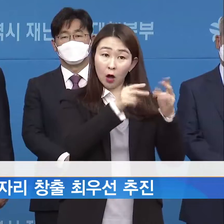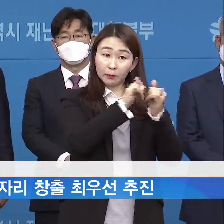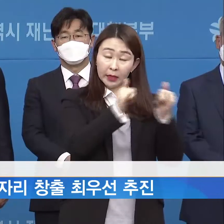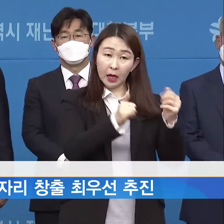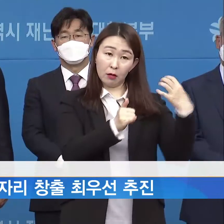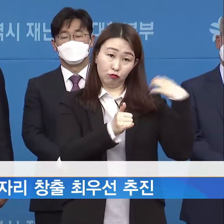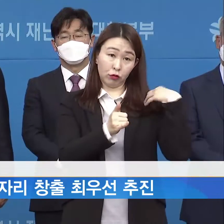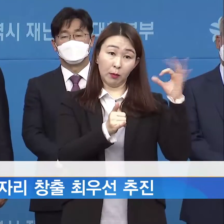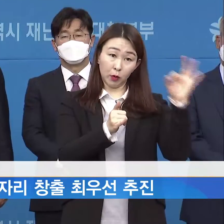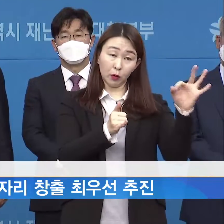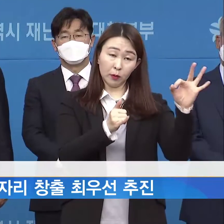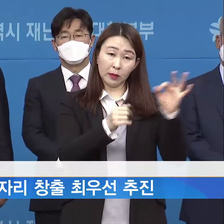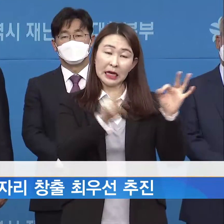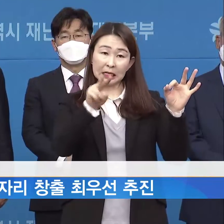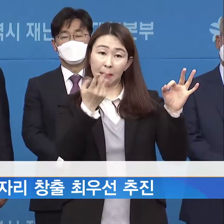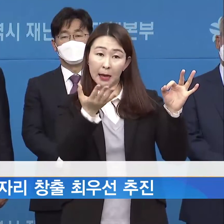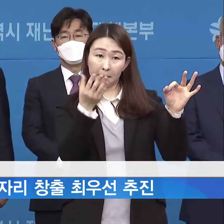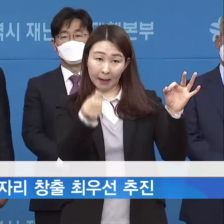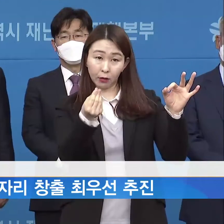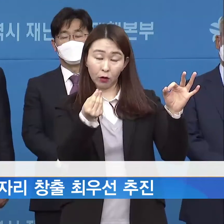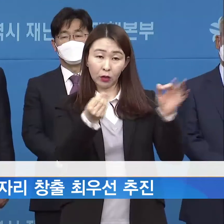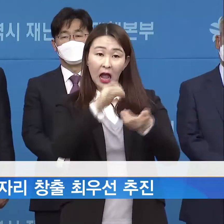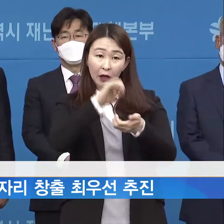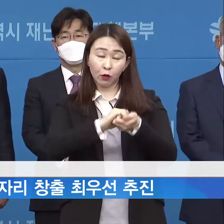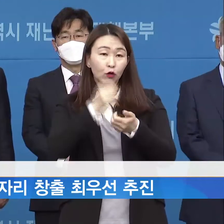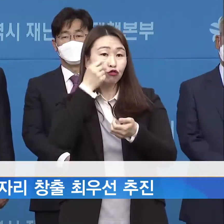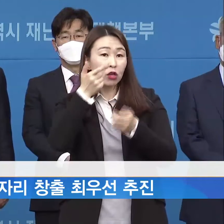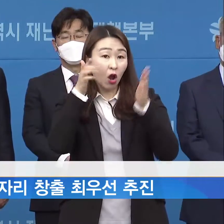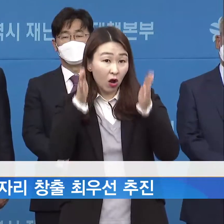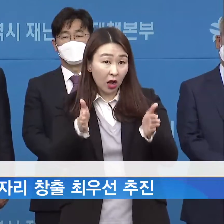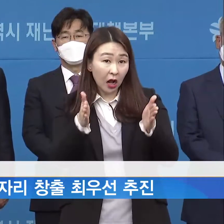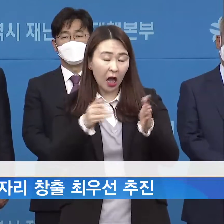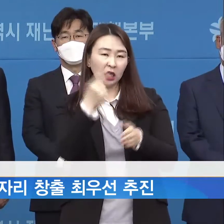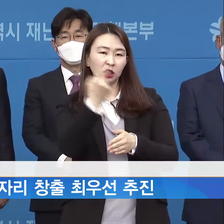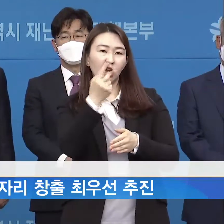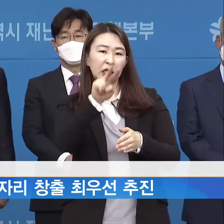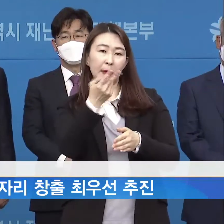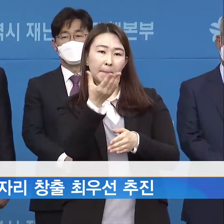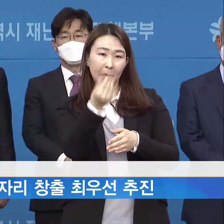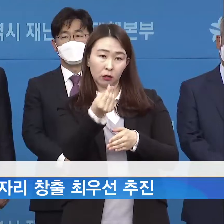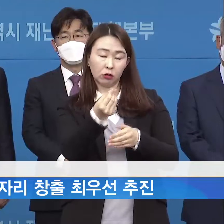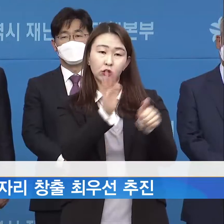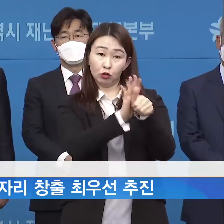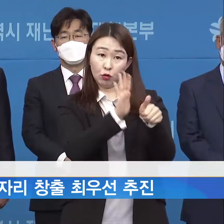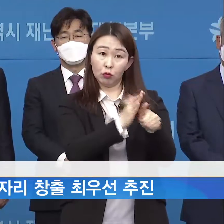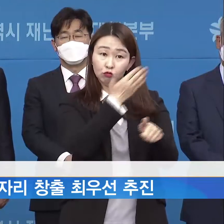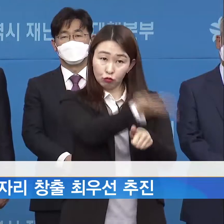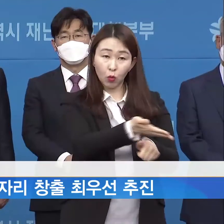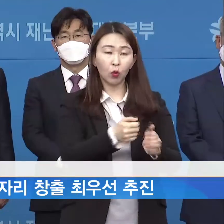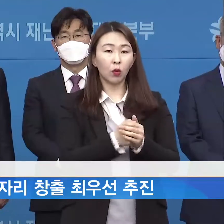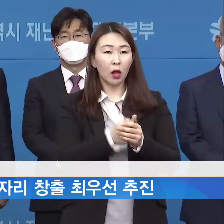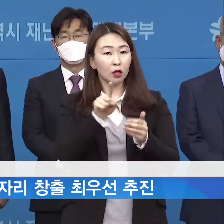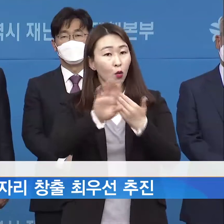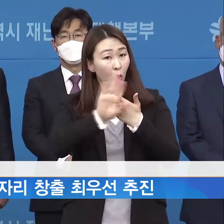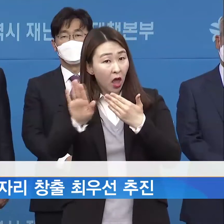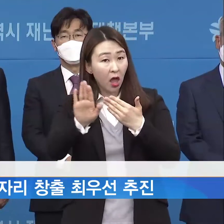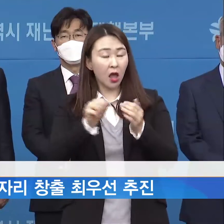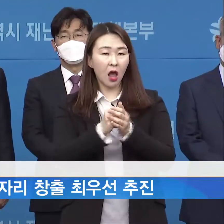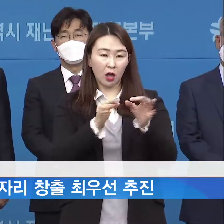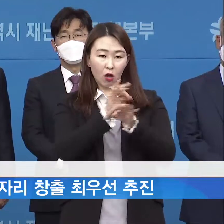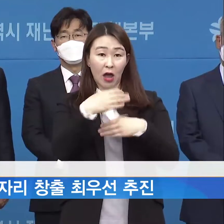부담분을 기업별 월 200만 원, 한도로 6개월간 1,200만 원을 지원하고, 그